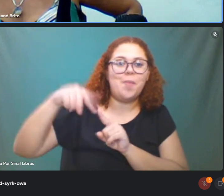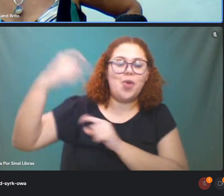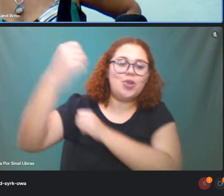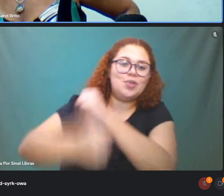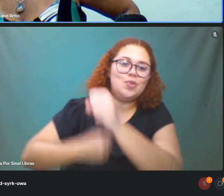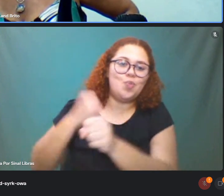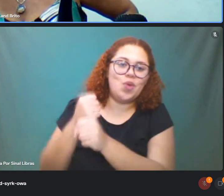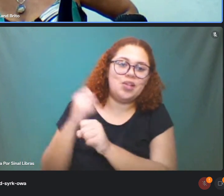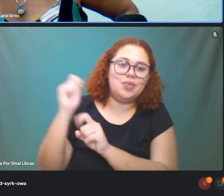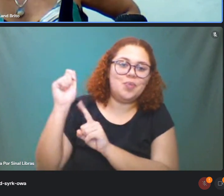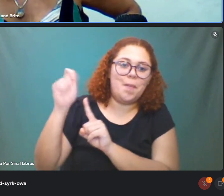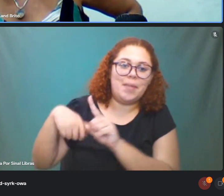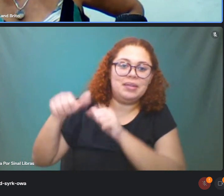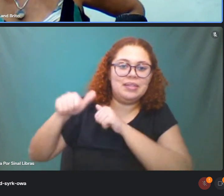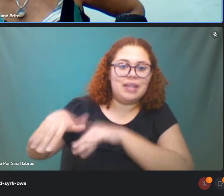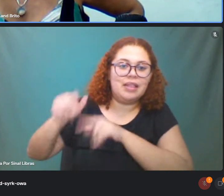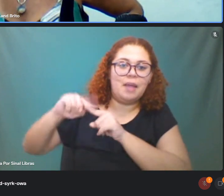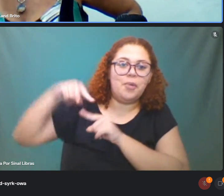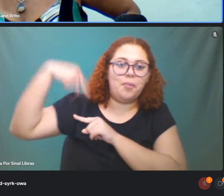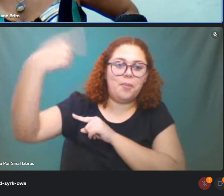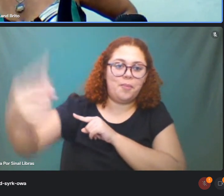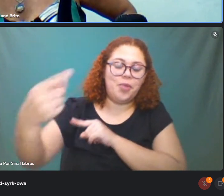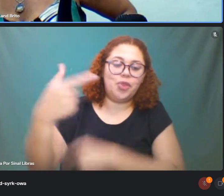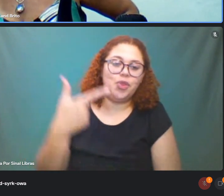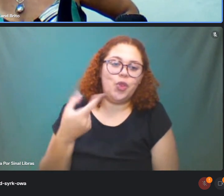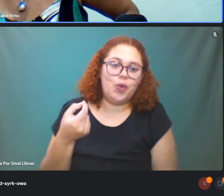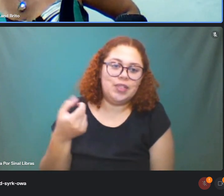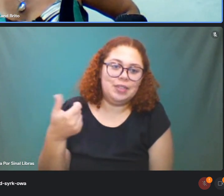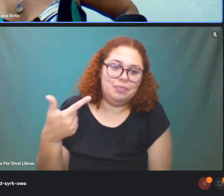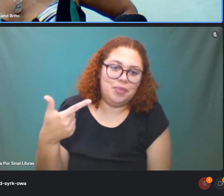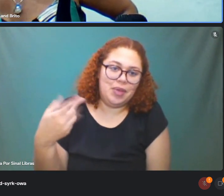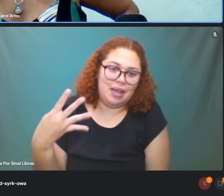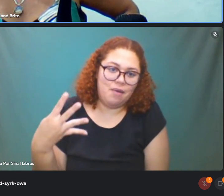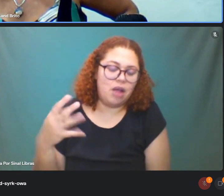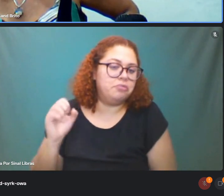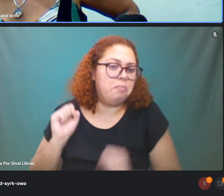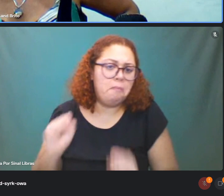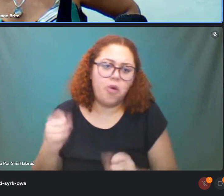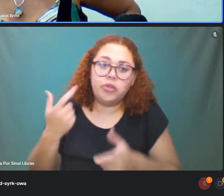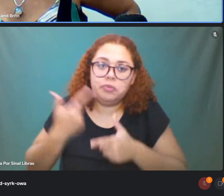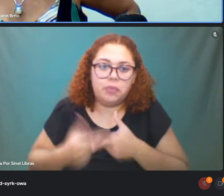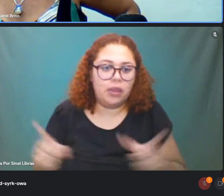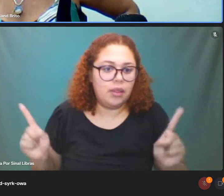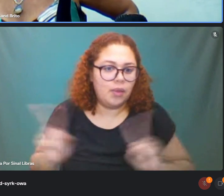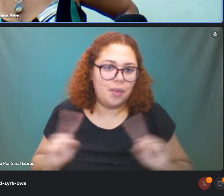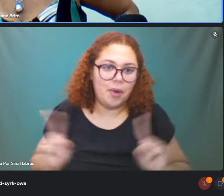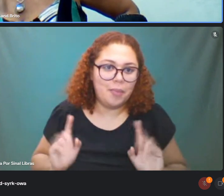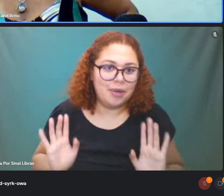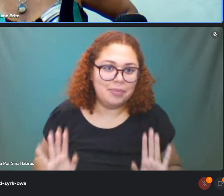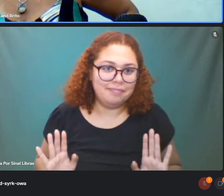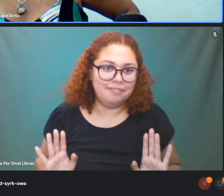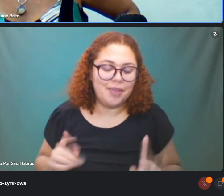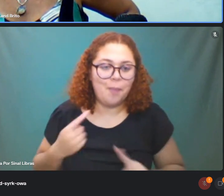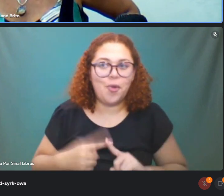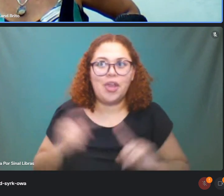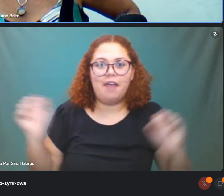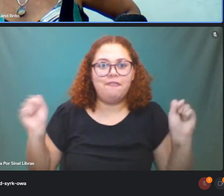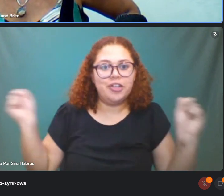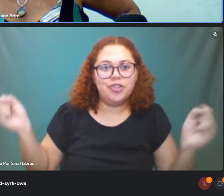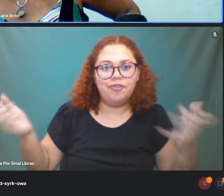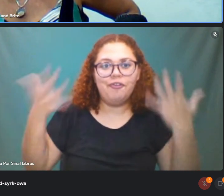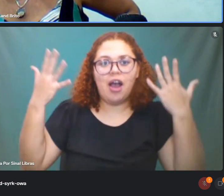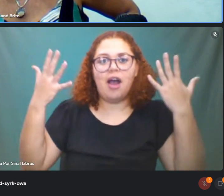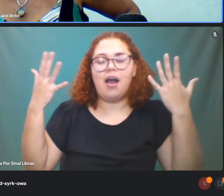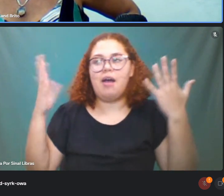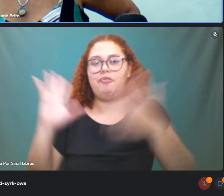em audiovisual, para circulação, para festival, as coisas vão acontecer no ano que vem. Mas o projeto vocês escrevem